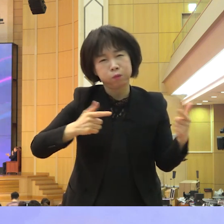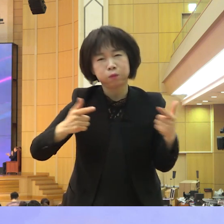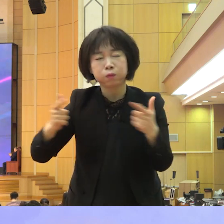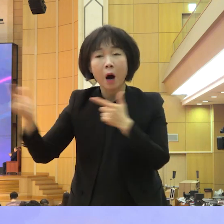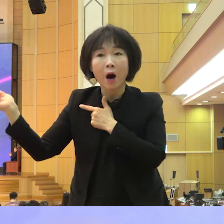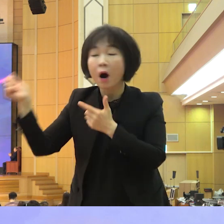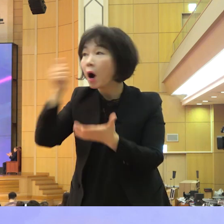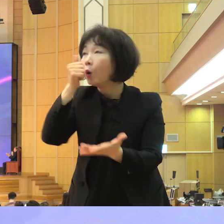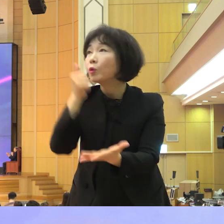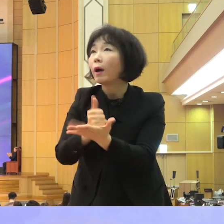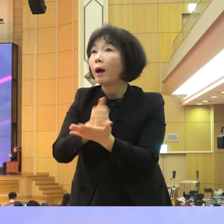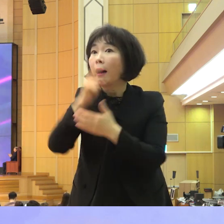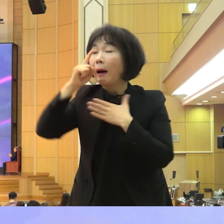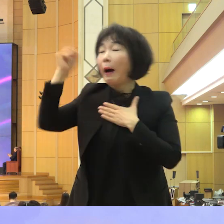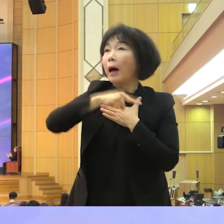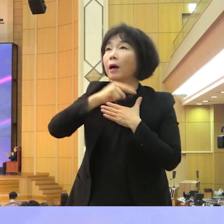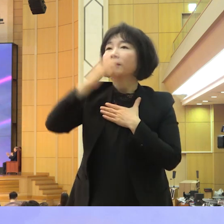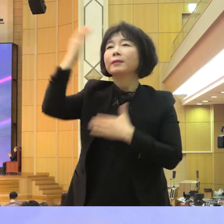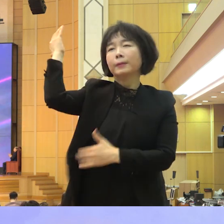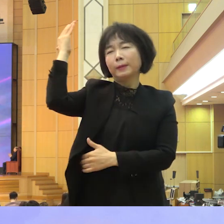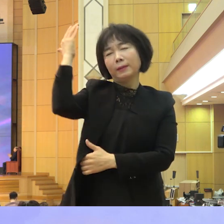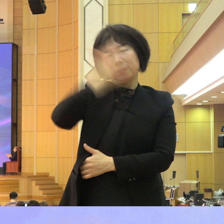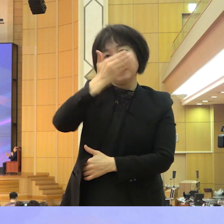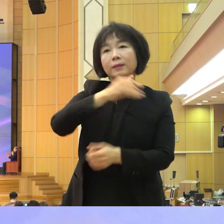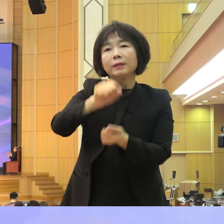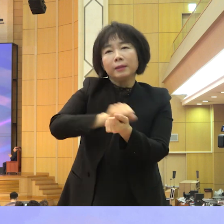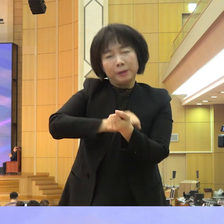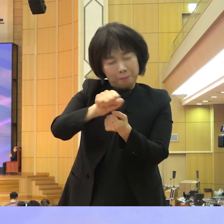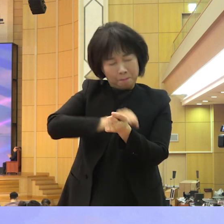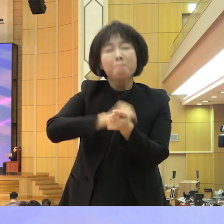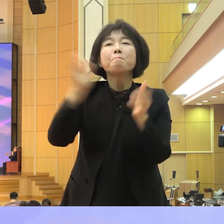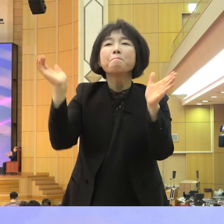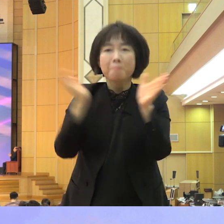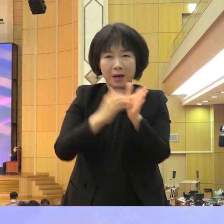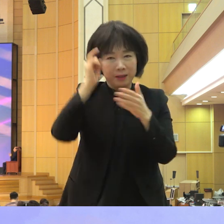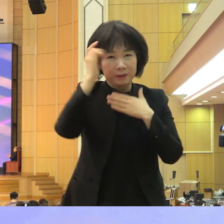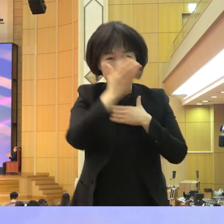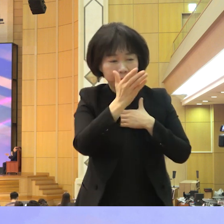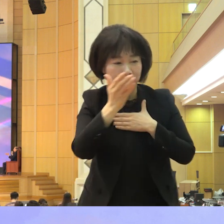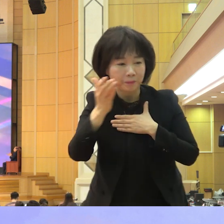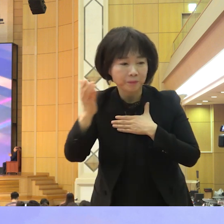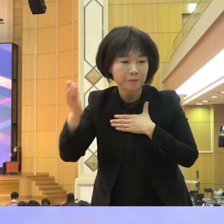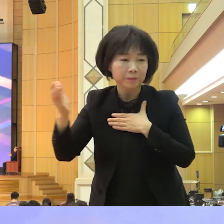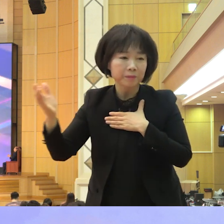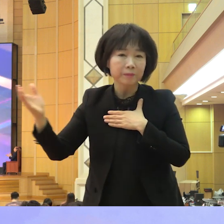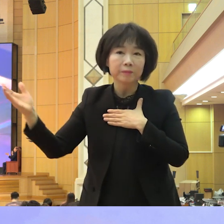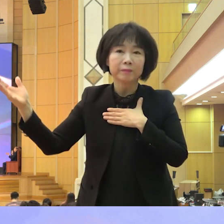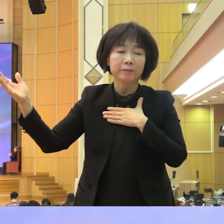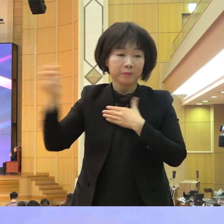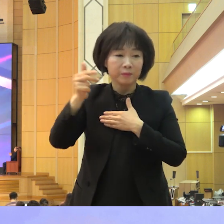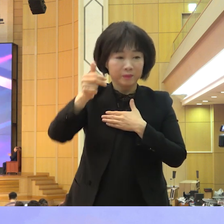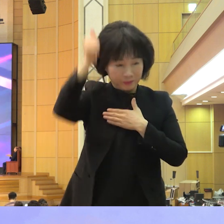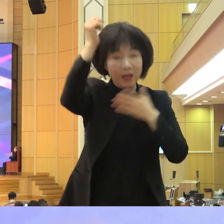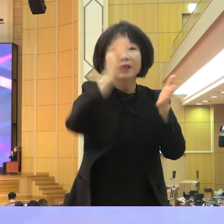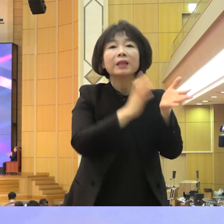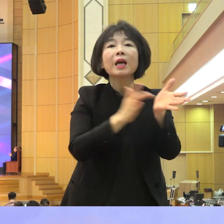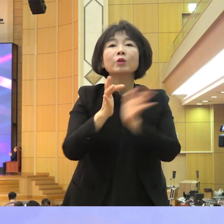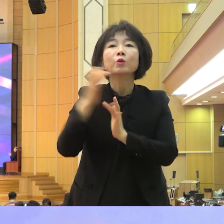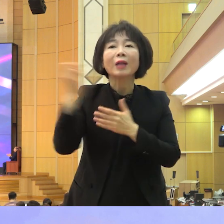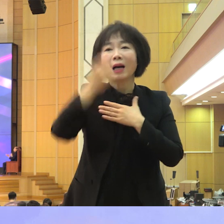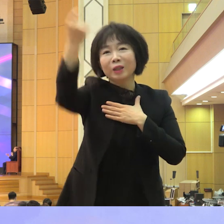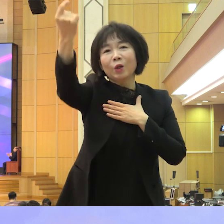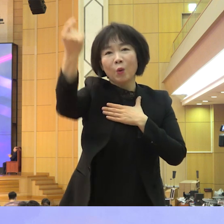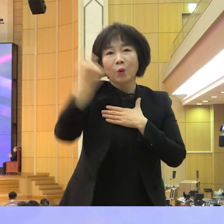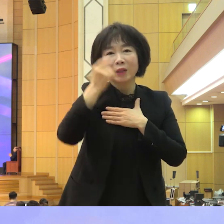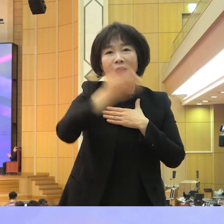마음속에 여러 가지 죄악이 깨끗이 씻기어, 주님 예수 다시 올 때, 주님